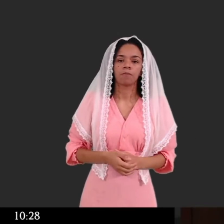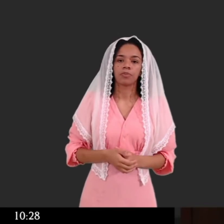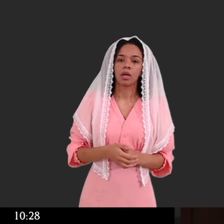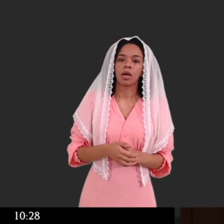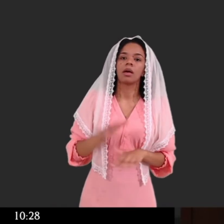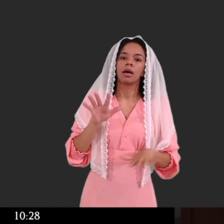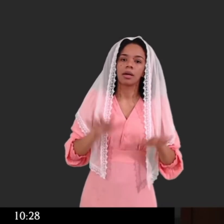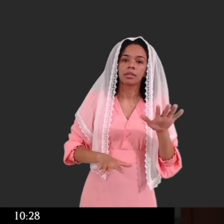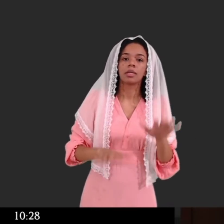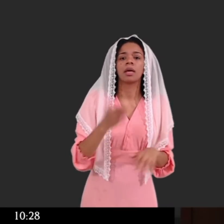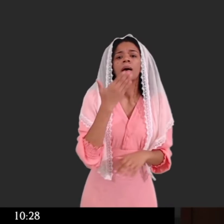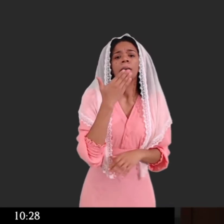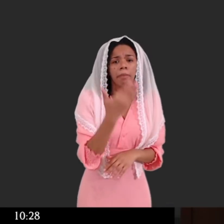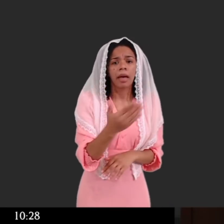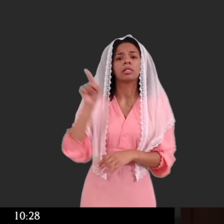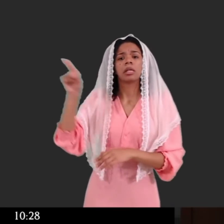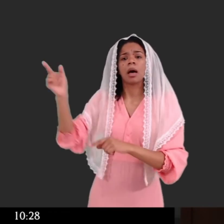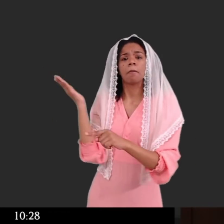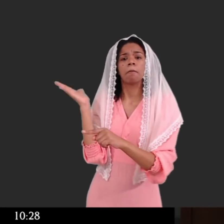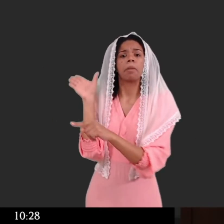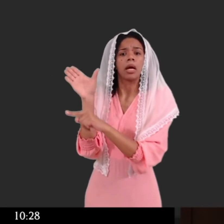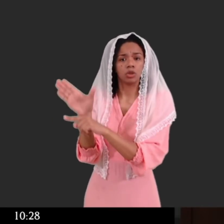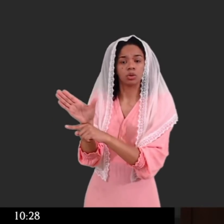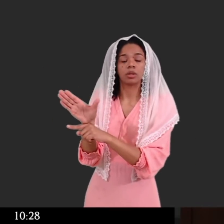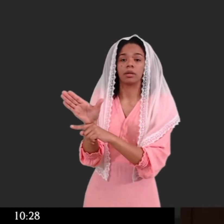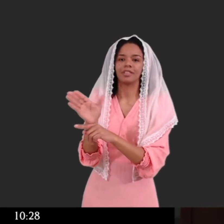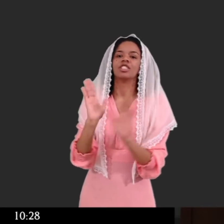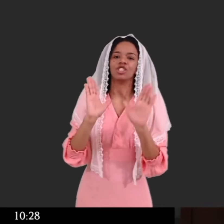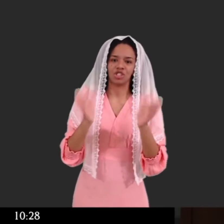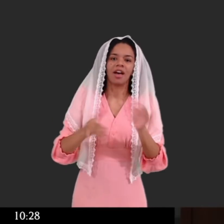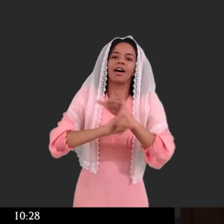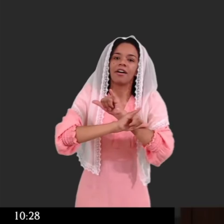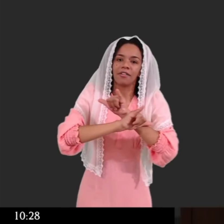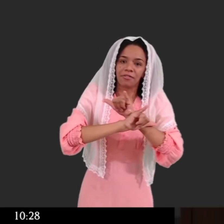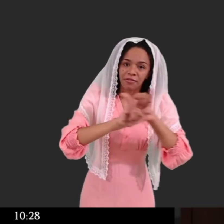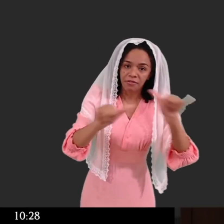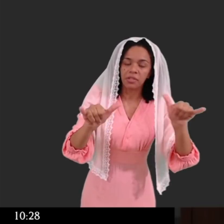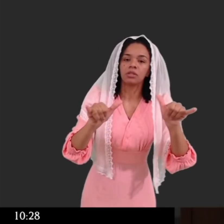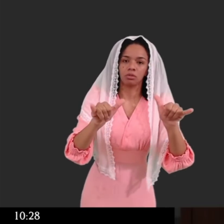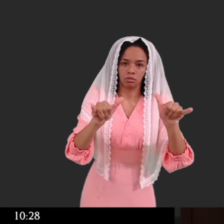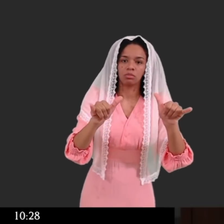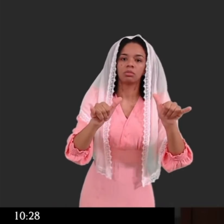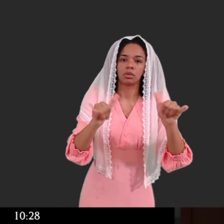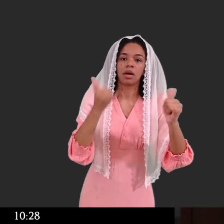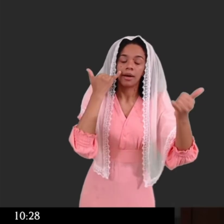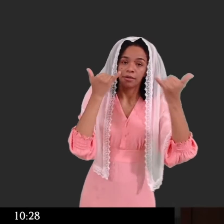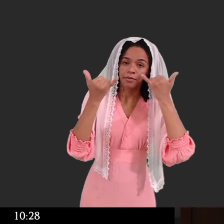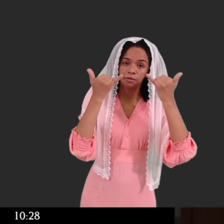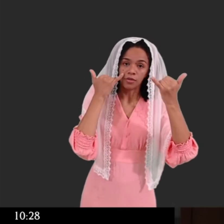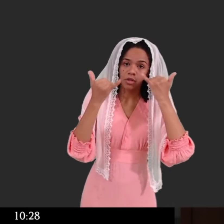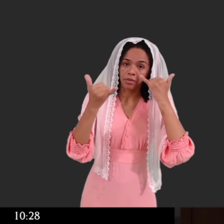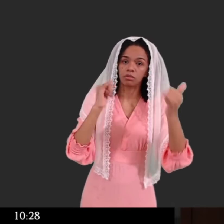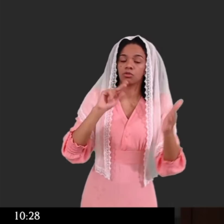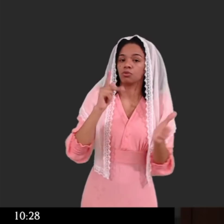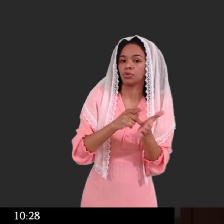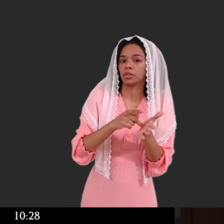se alguém pedir auxílio para alguns irmãos lá da Ucrânia, estejam avisados de que essa informação não é